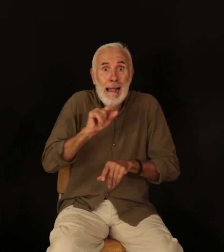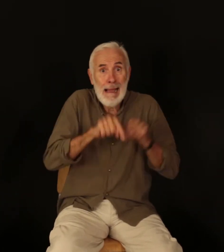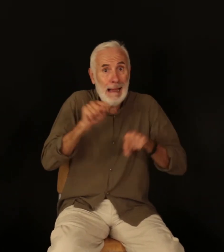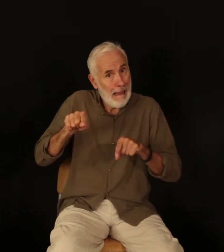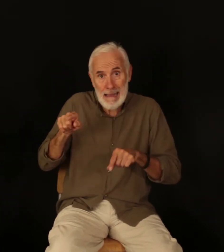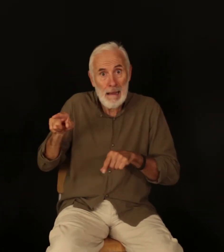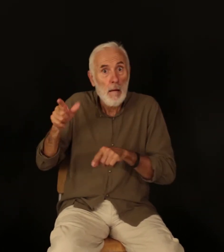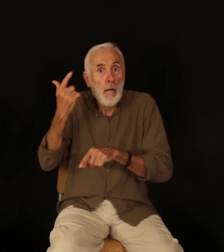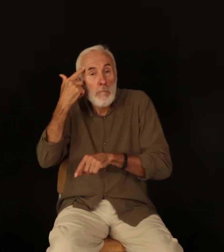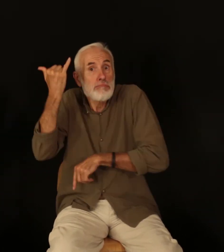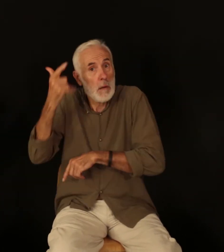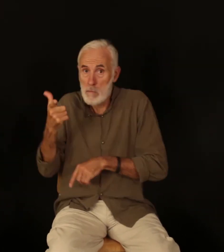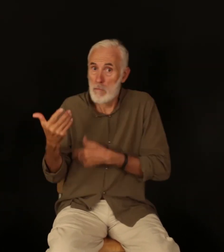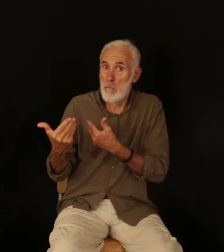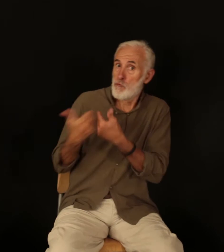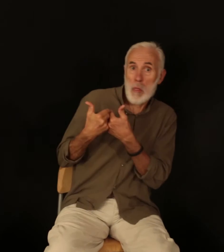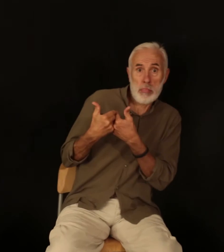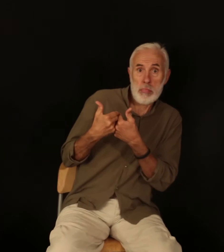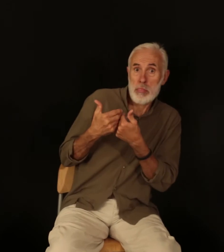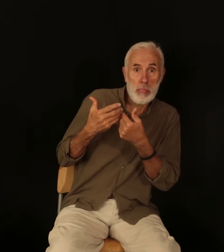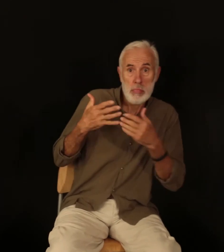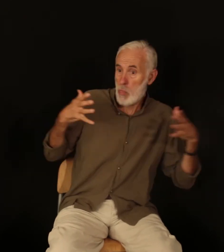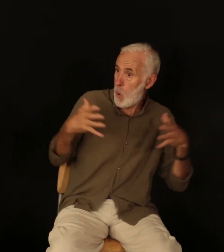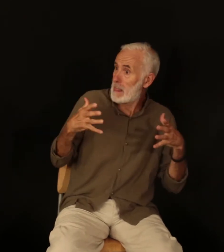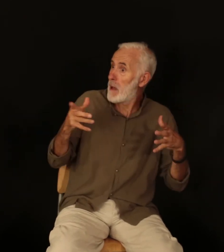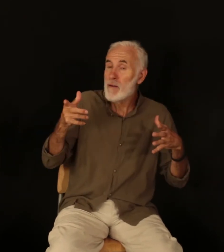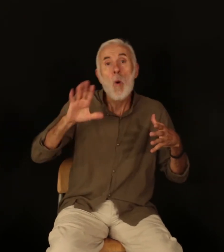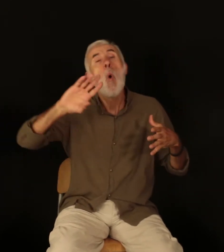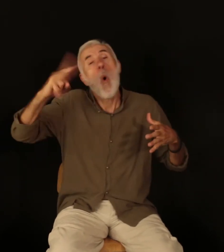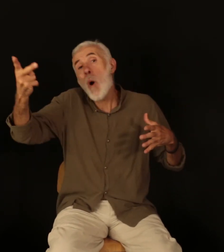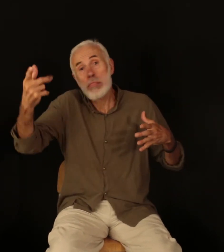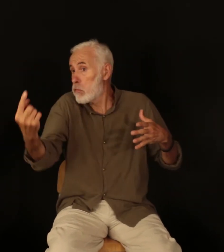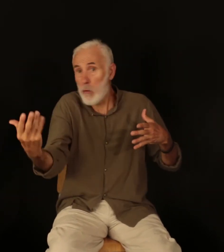venir toquer à la porte et venir intégrer le collectif.